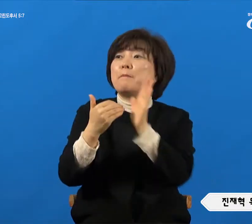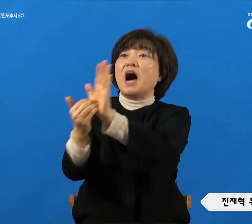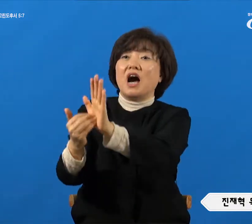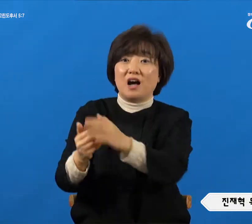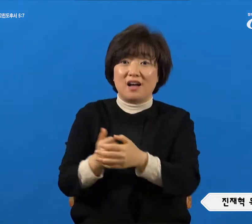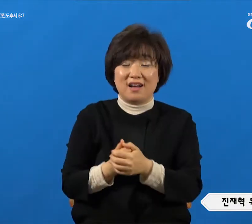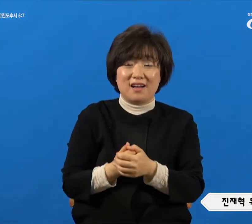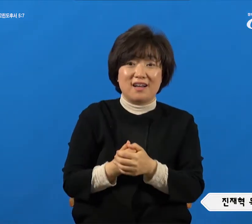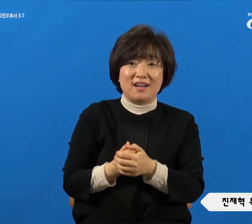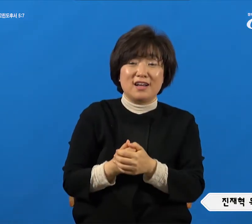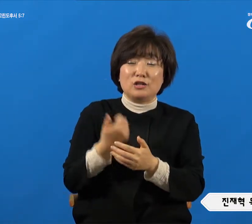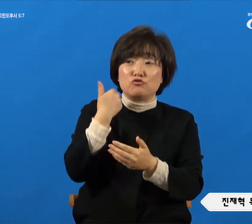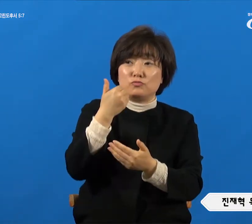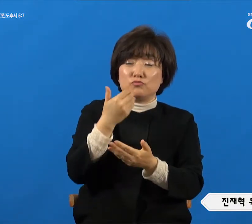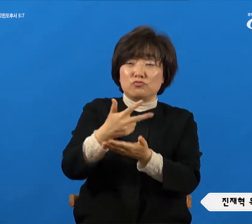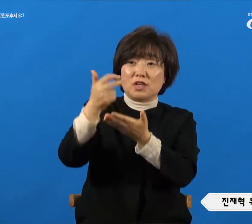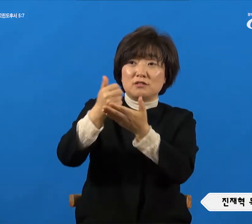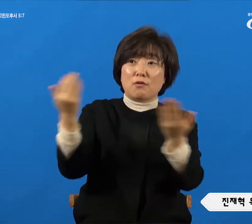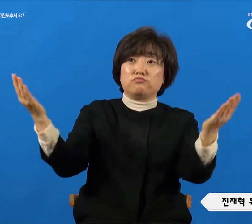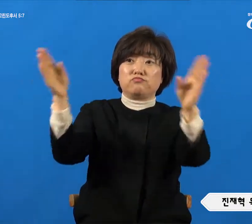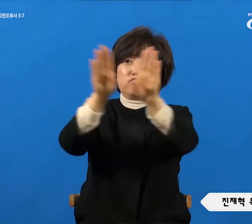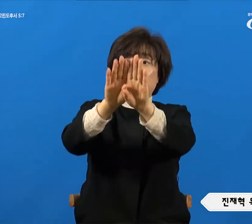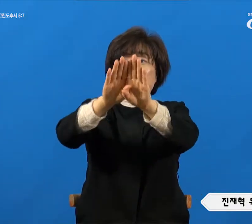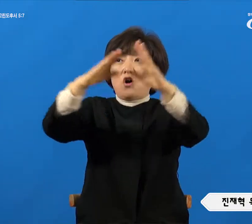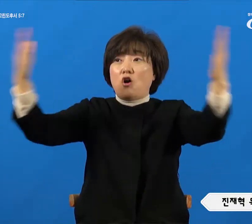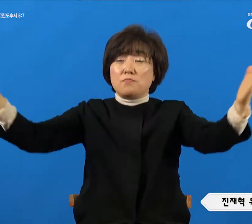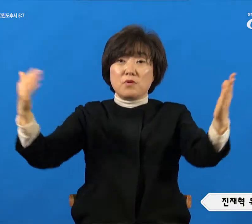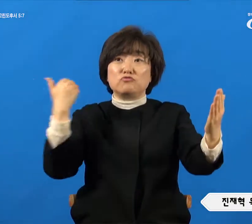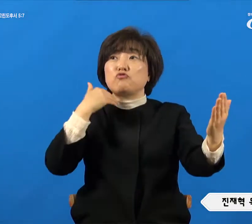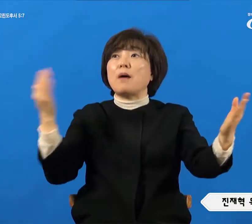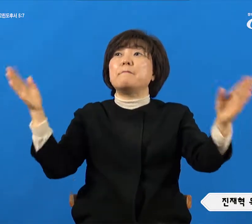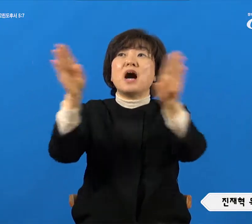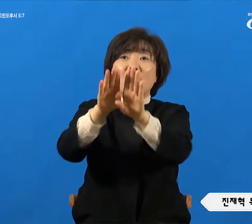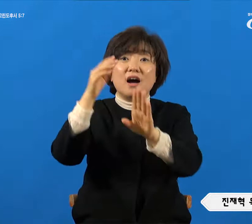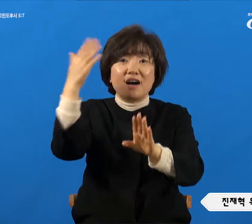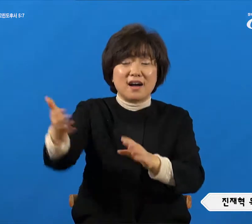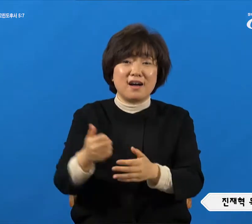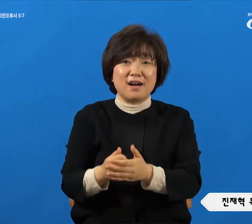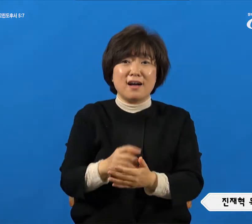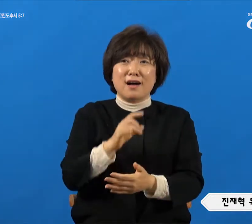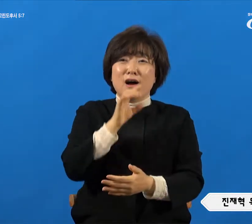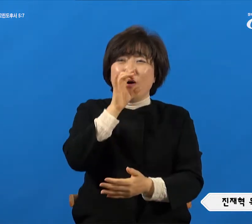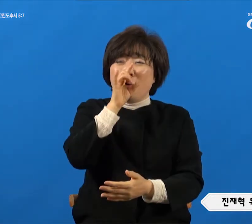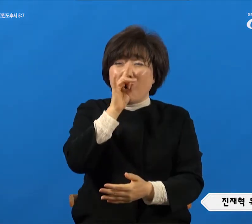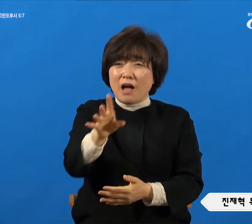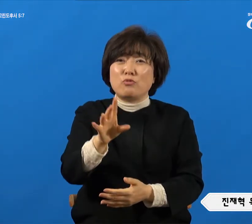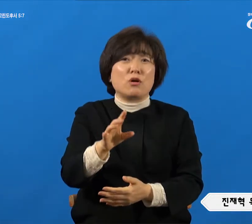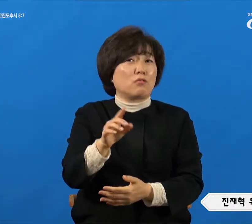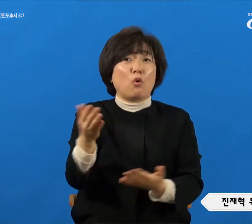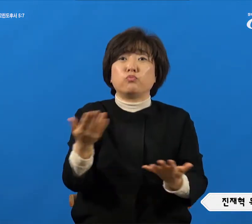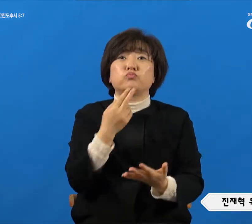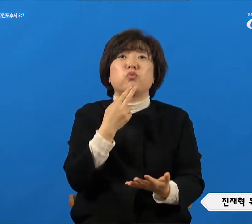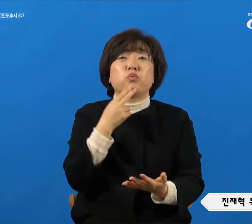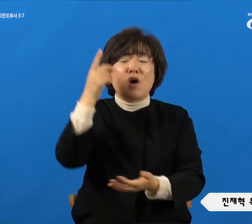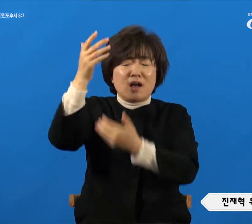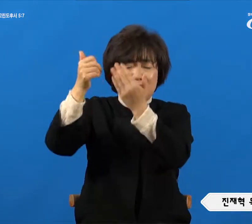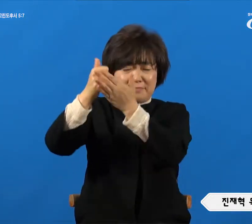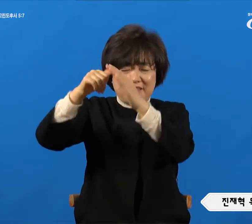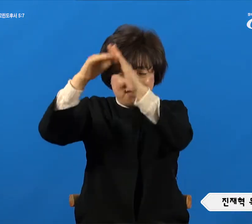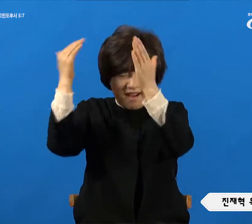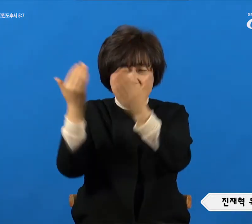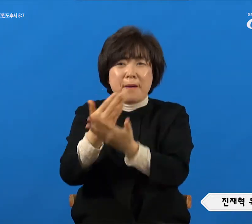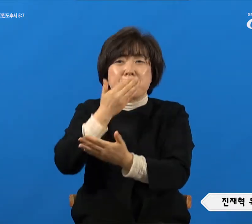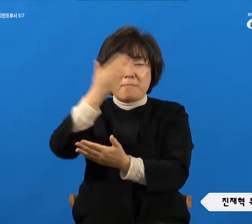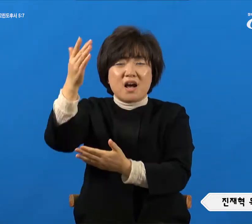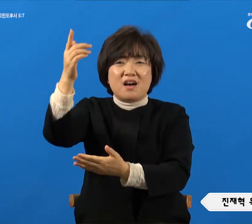문을 닫으시면 다시 열 자가 없습니다. 불가능이 없으신 하나님이십니다. 전능하신 그분이십니다.